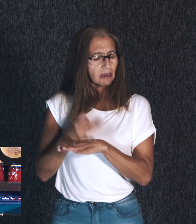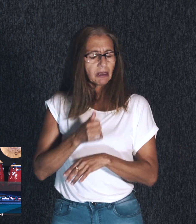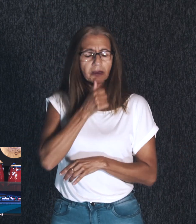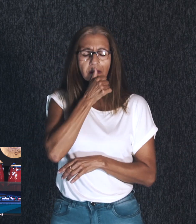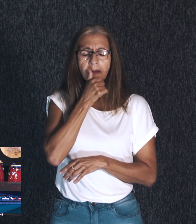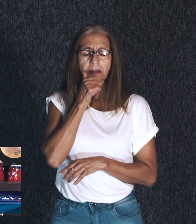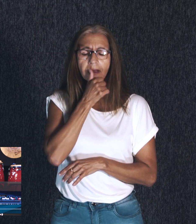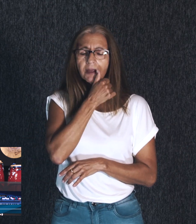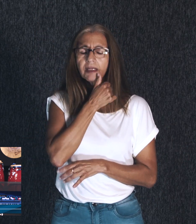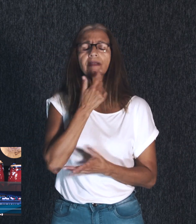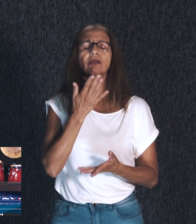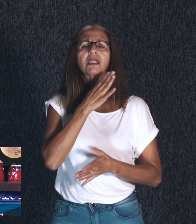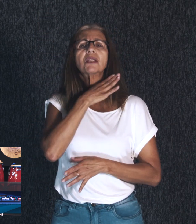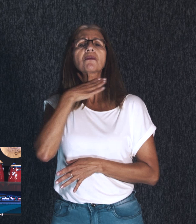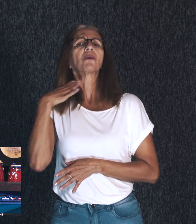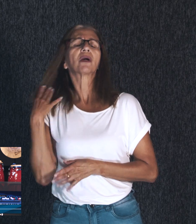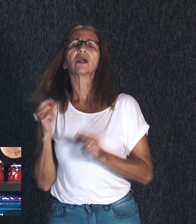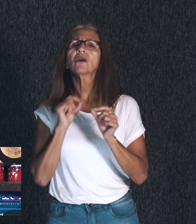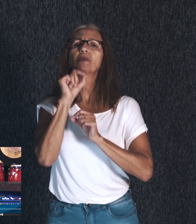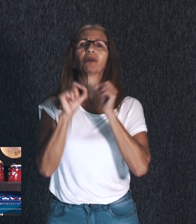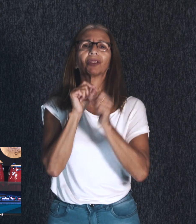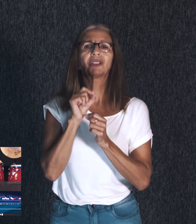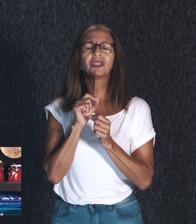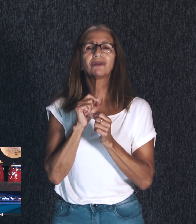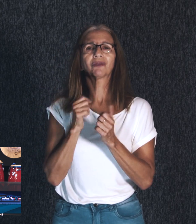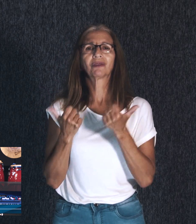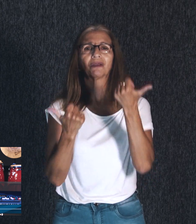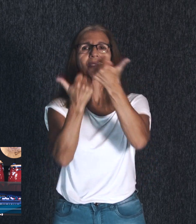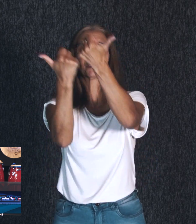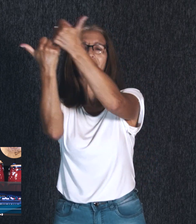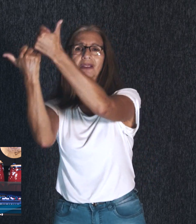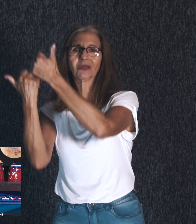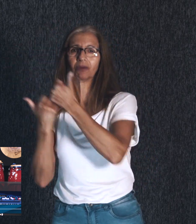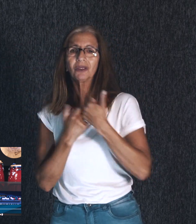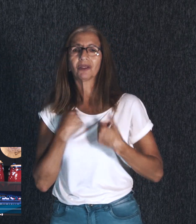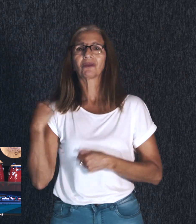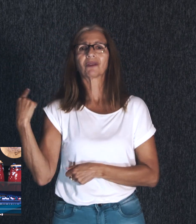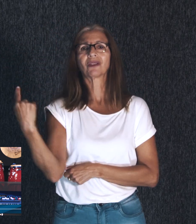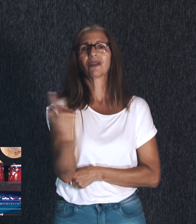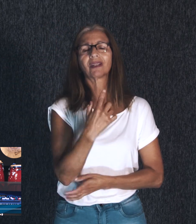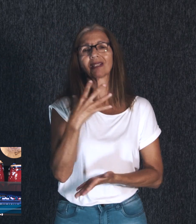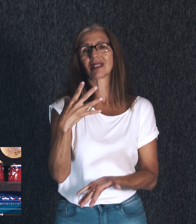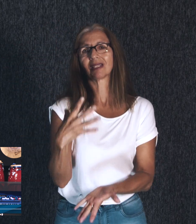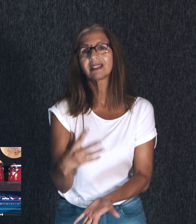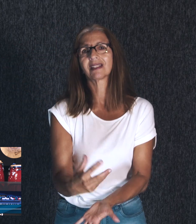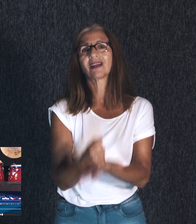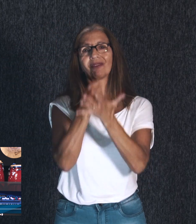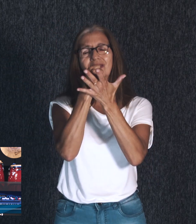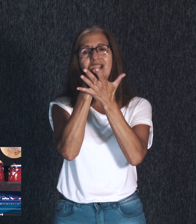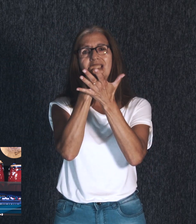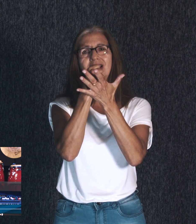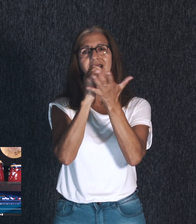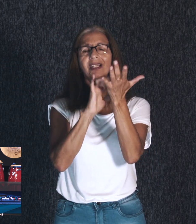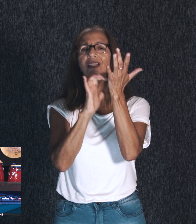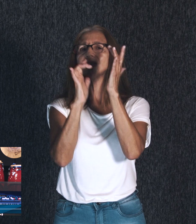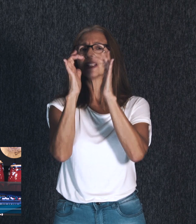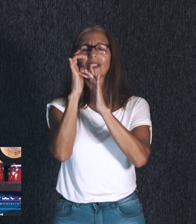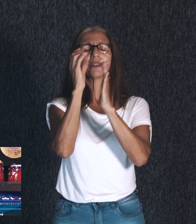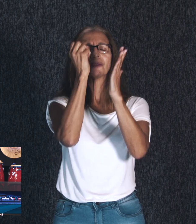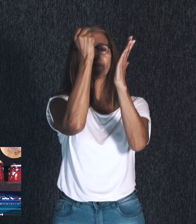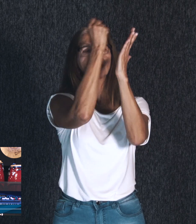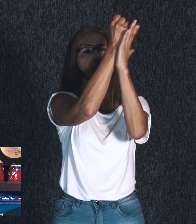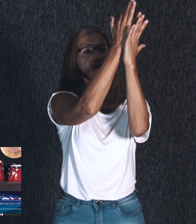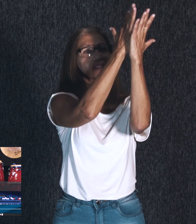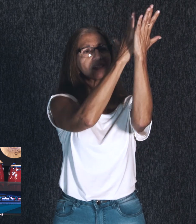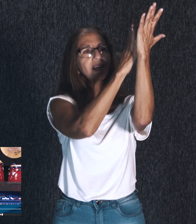meu favor, no seu lugar, em seu favor. Esse foi o preço da redenção, o sangue do Cordeiro Imaculado de